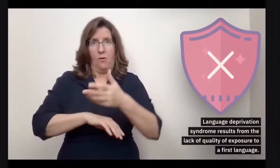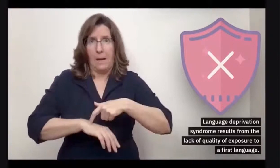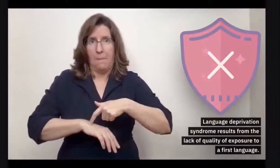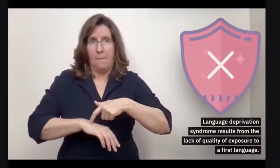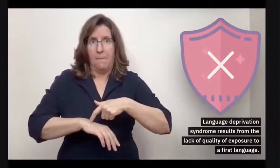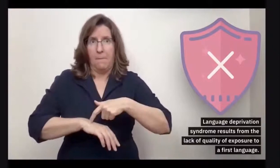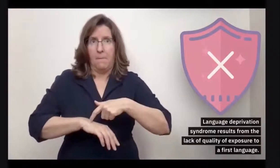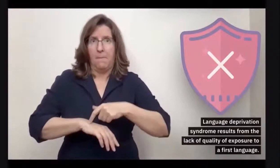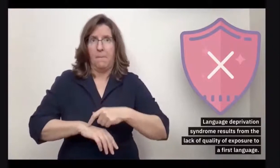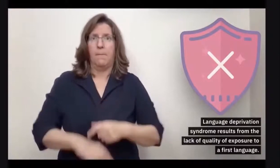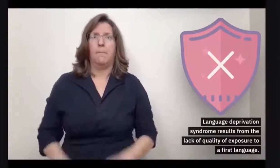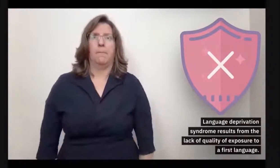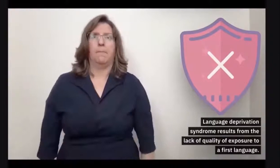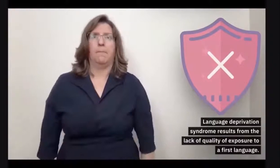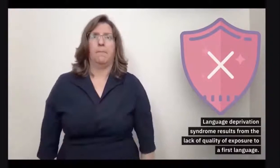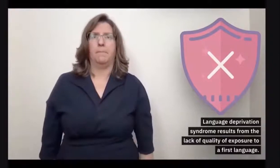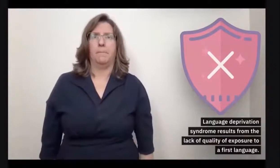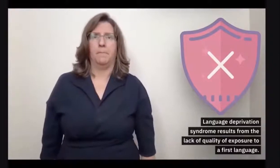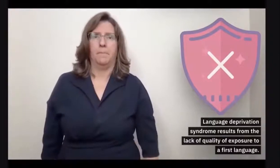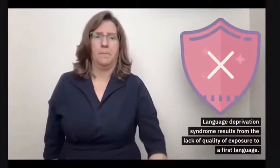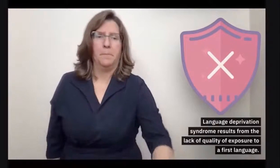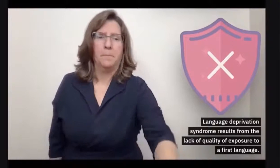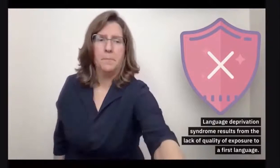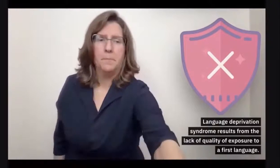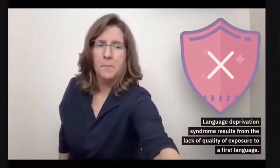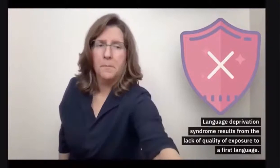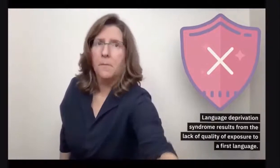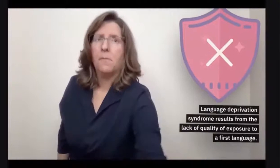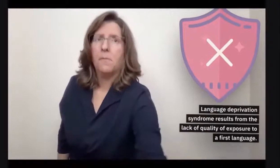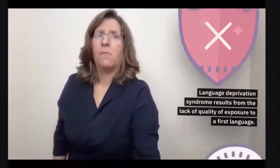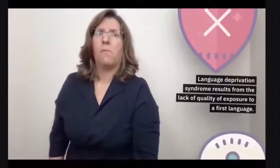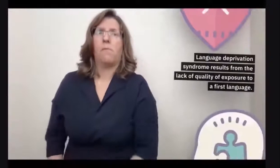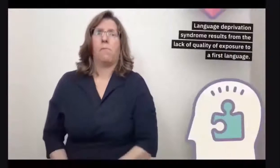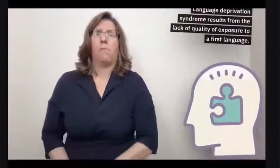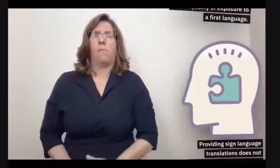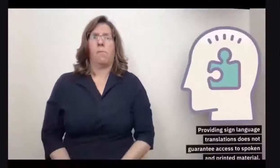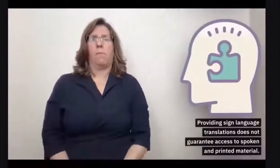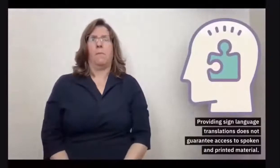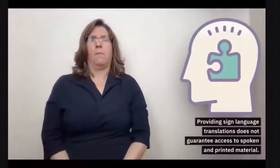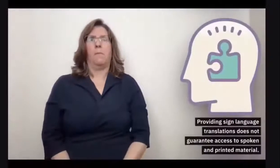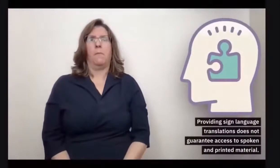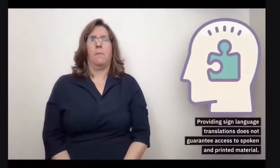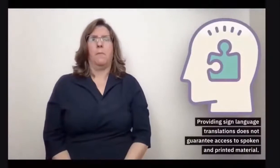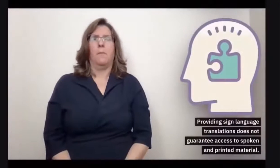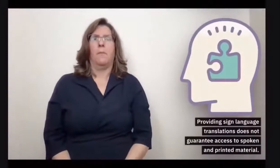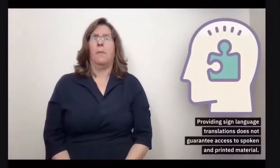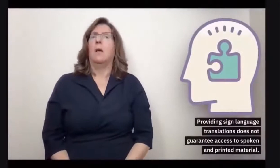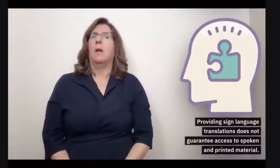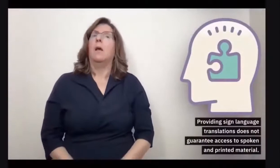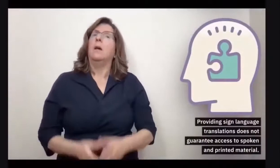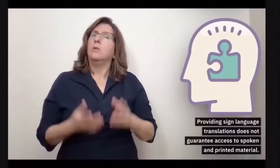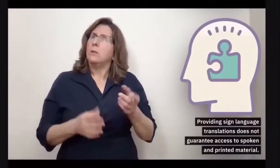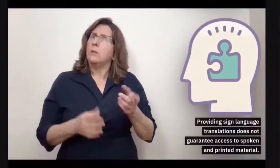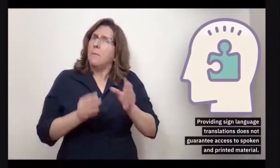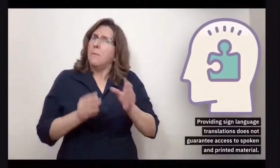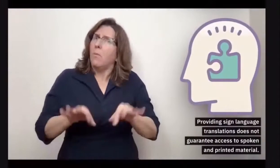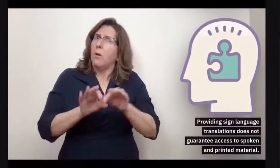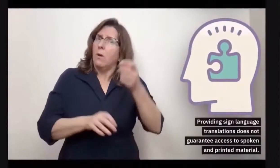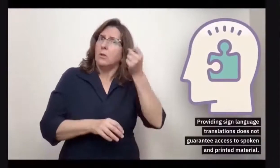Algunos creadores de ebooks creen que si incluyen traducción en lengua de señas y la accesibilidad, mejora la accesibilidad